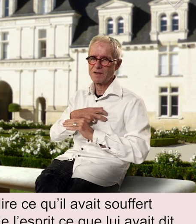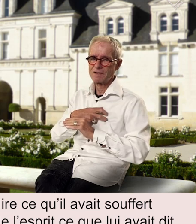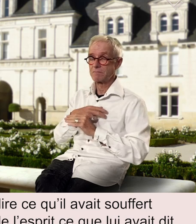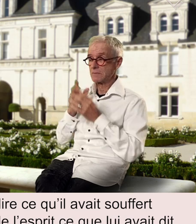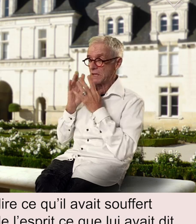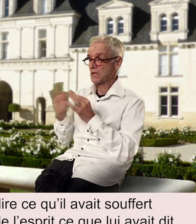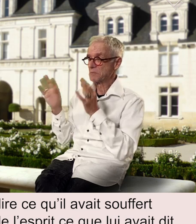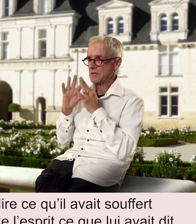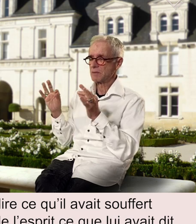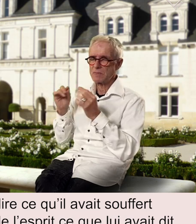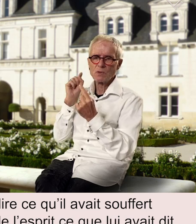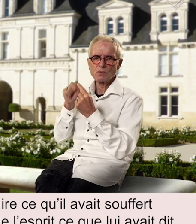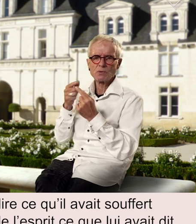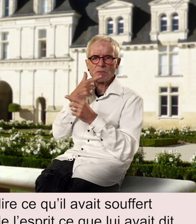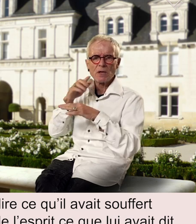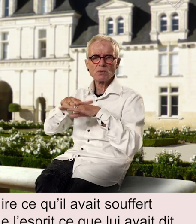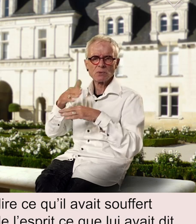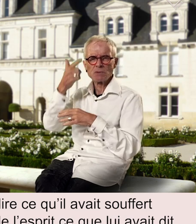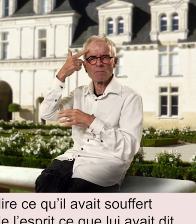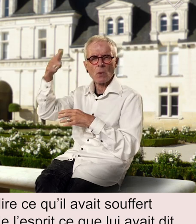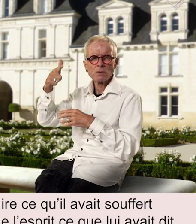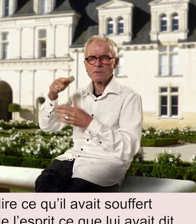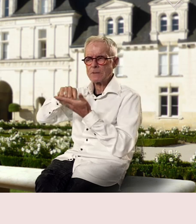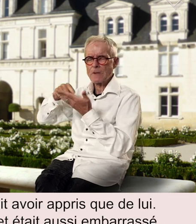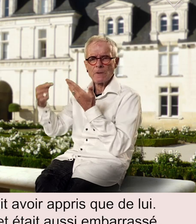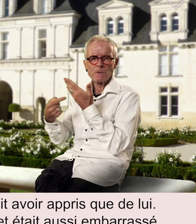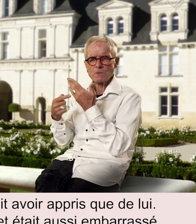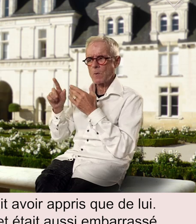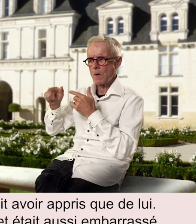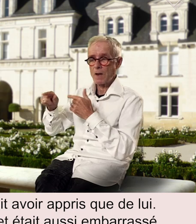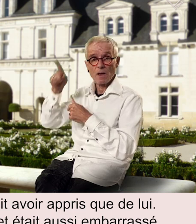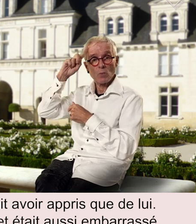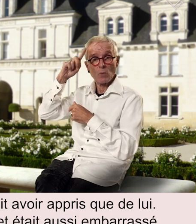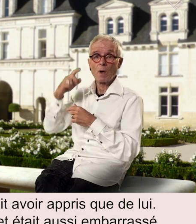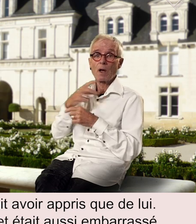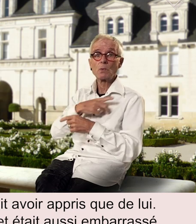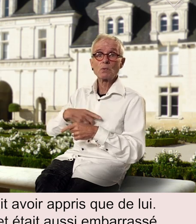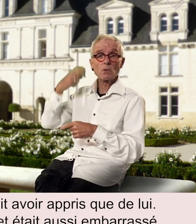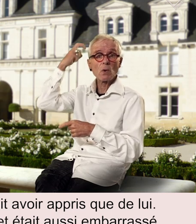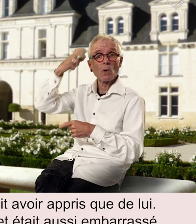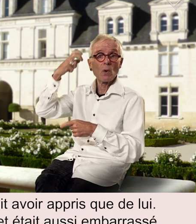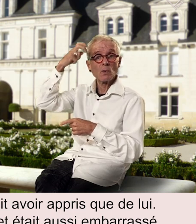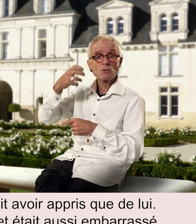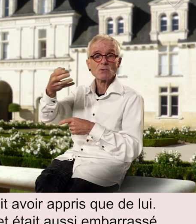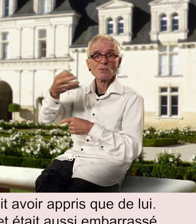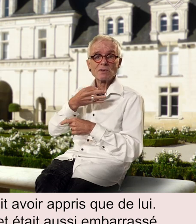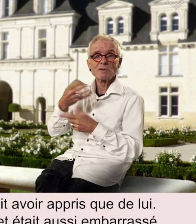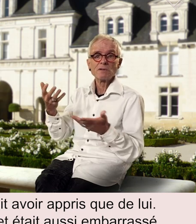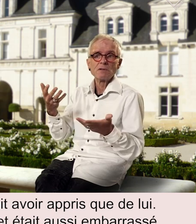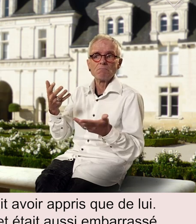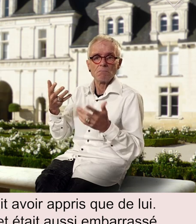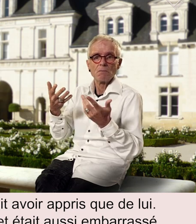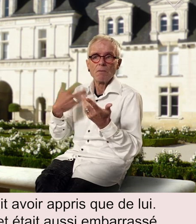lui apprit le juste sujet qu'elle avait de croire qu'il l'avait trahi, puisque le duc d'Anjou savait ce qu'il ne pouvait avoir appris que de